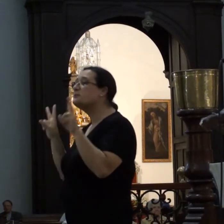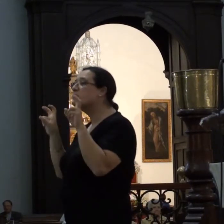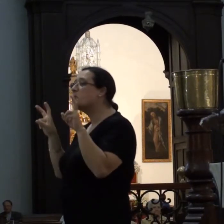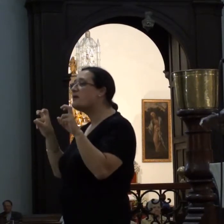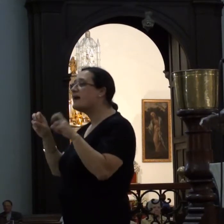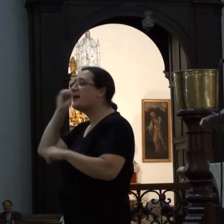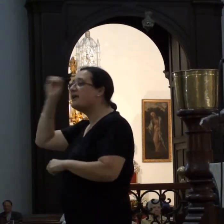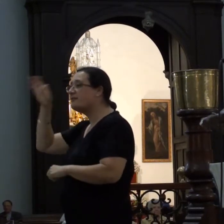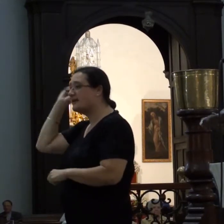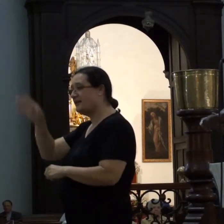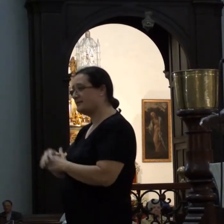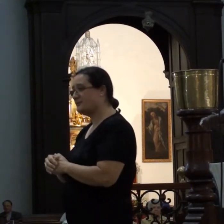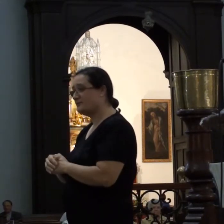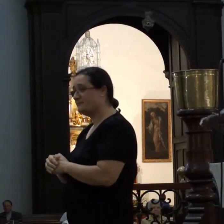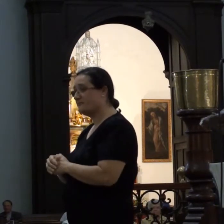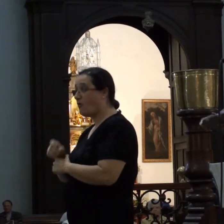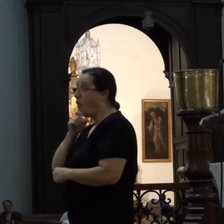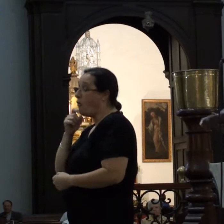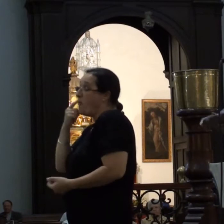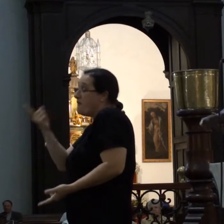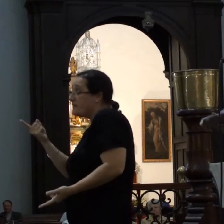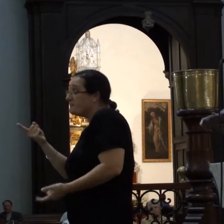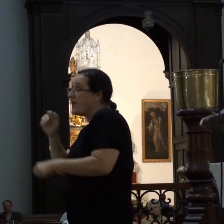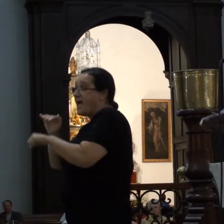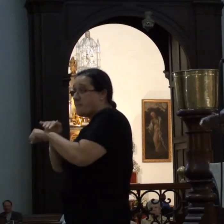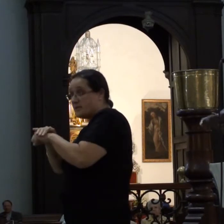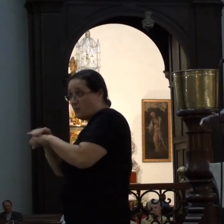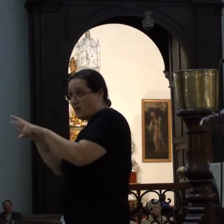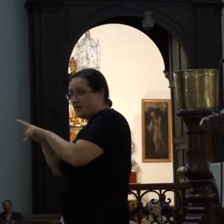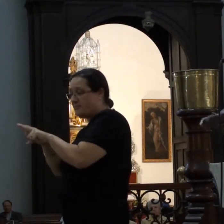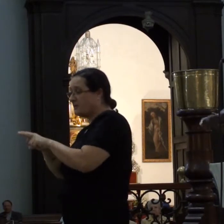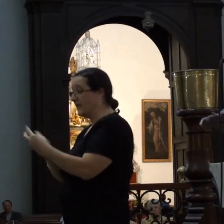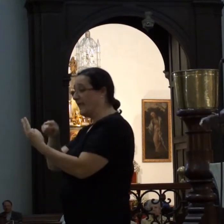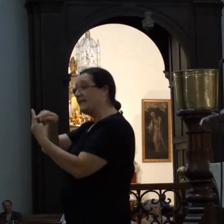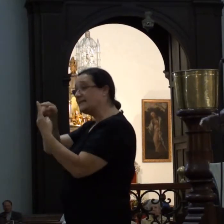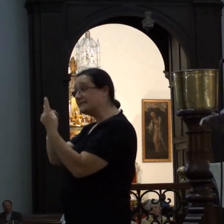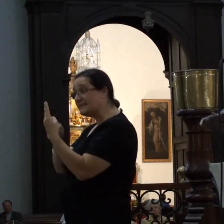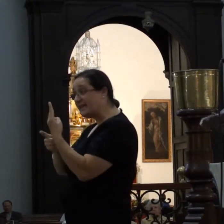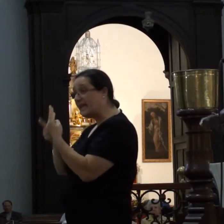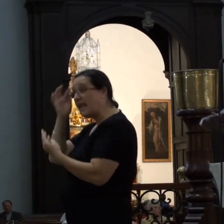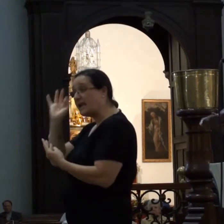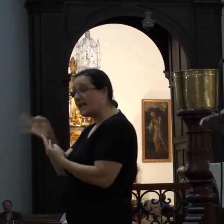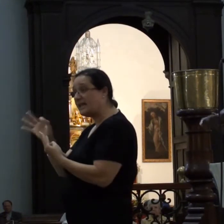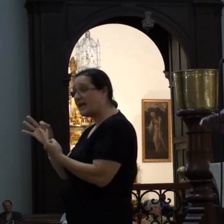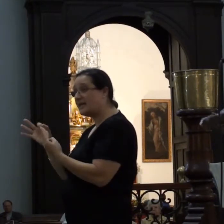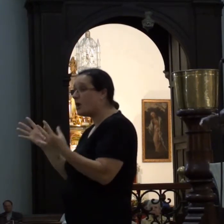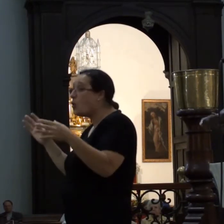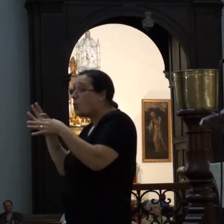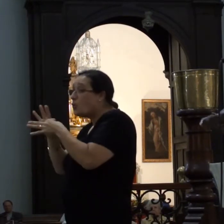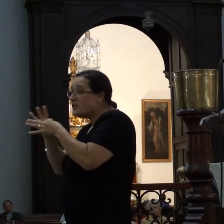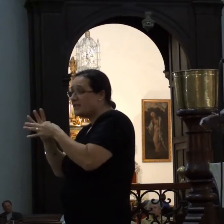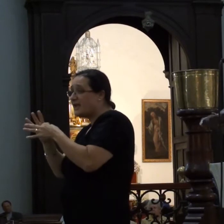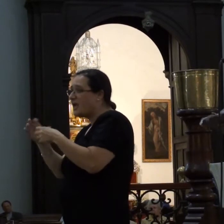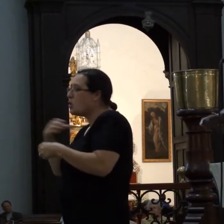evangelización como era amigo mi hermanos estas tres realidades tan perfectamente entrelazar